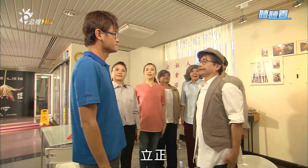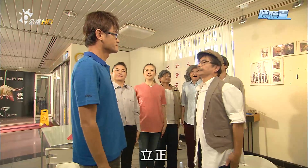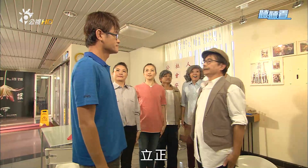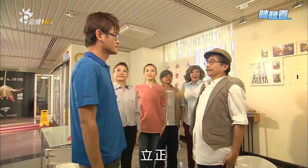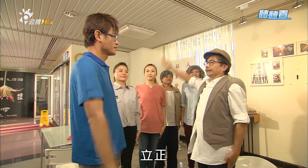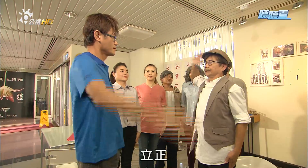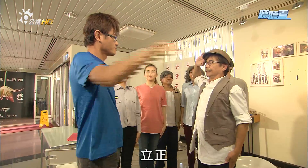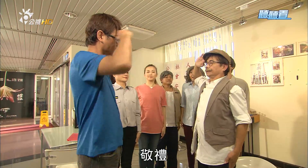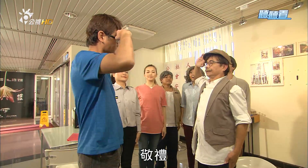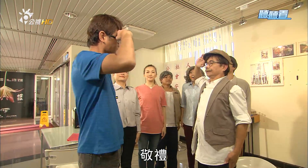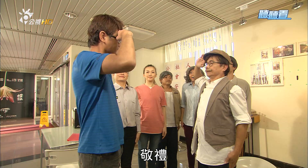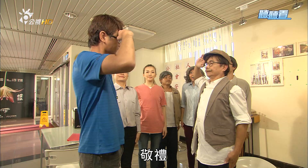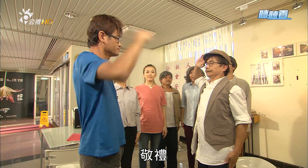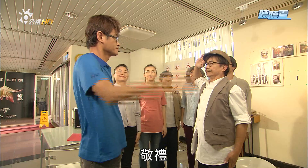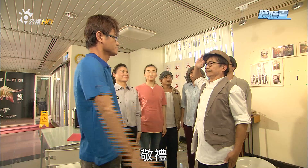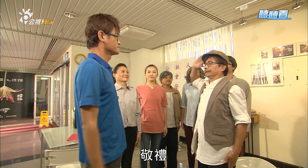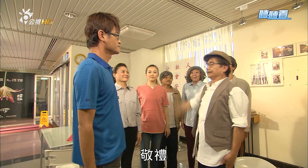正，起立，